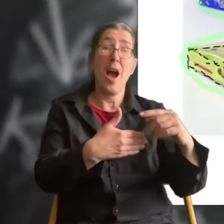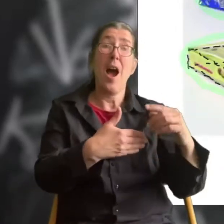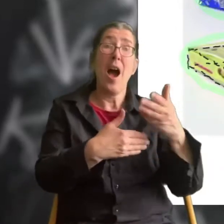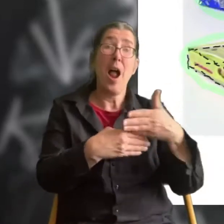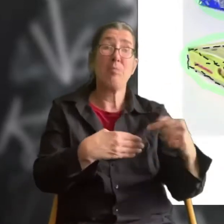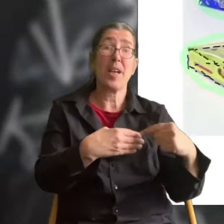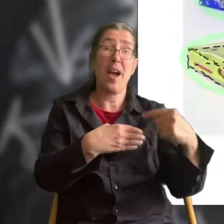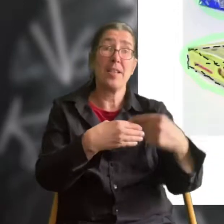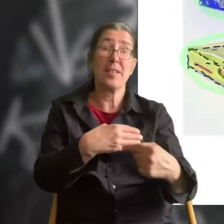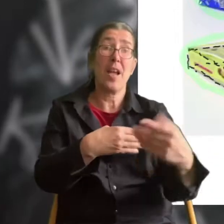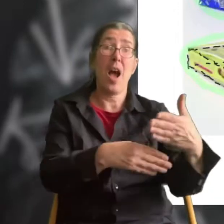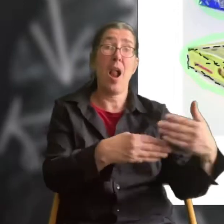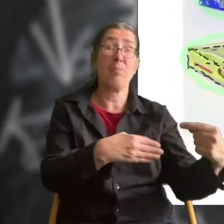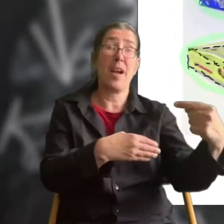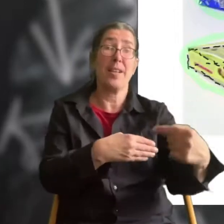große Halbkreise.